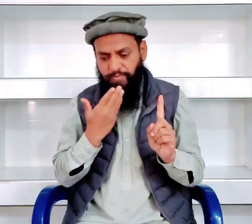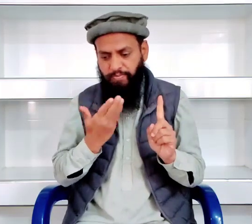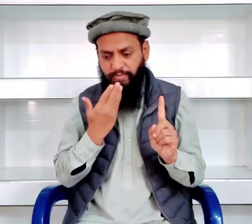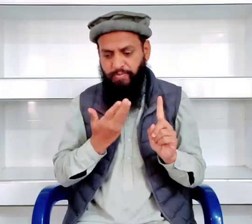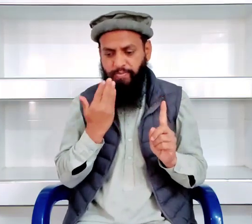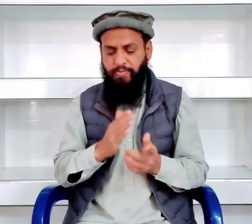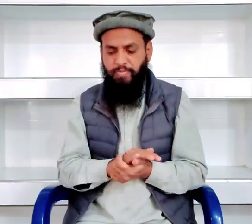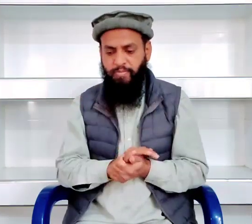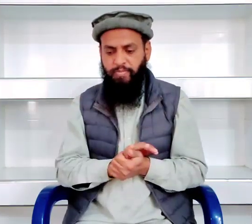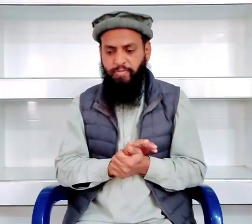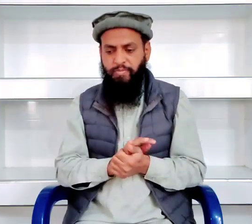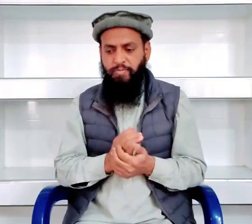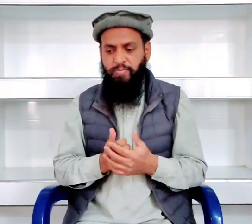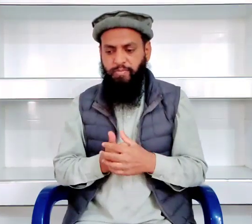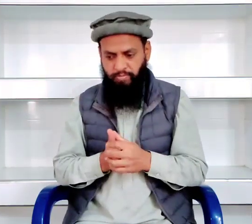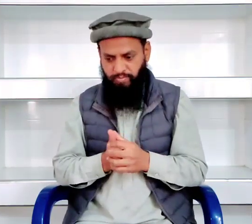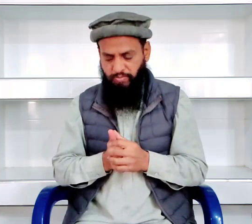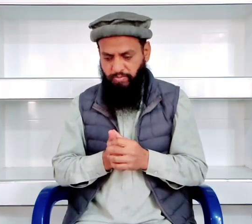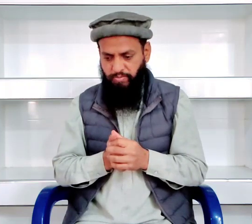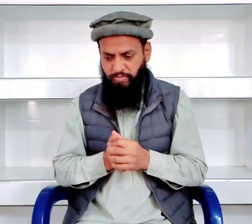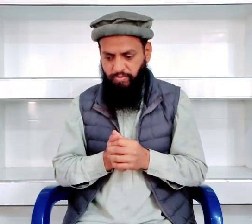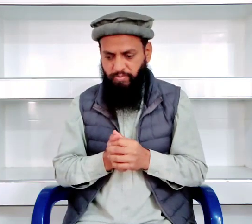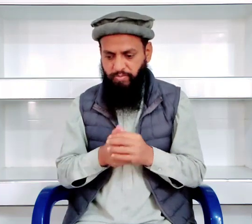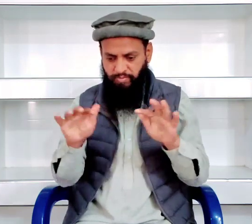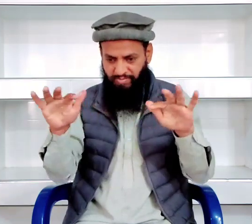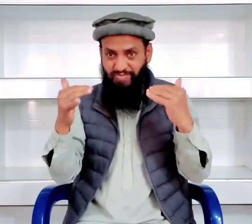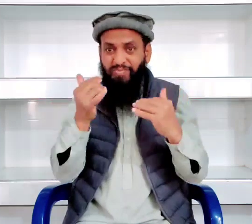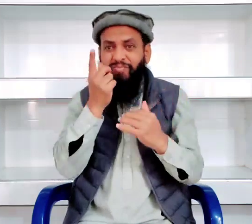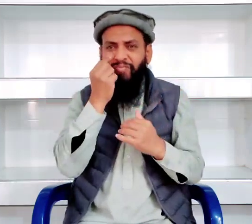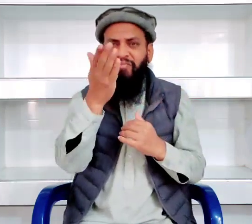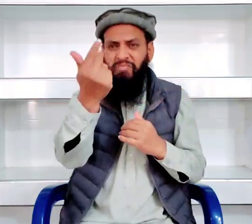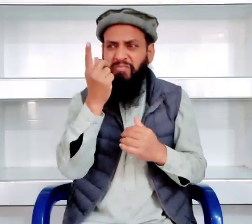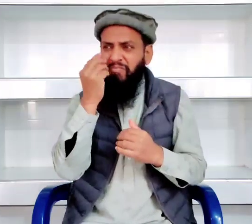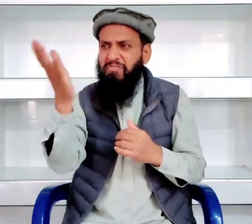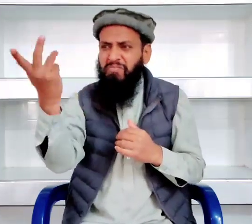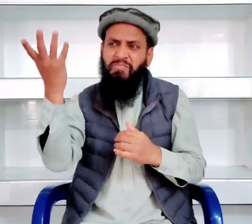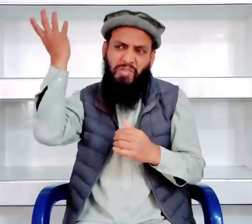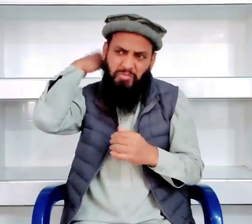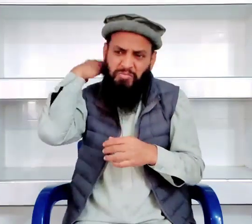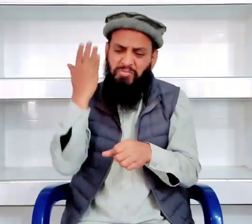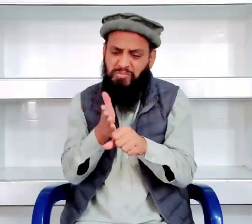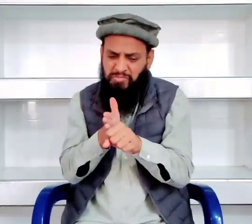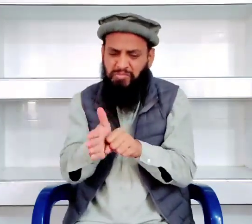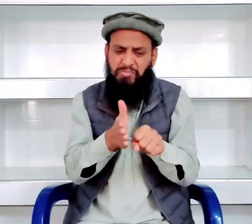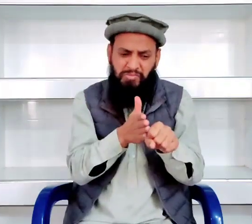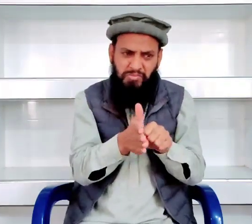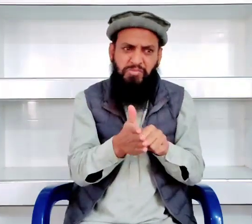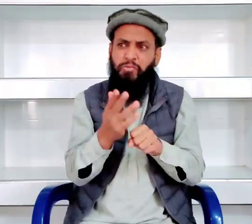ਫੀ ਬੈਅਤੈਨ ਫਹੁਵਾ ਰਿਬਾ ਕਿ ਜਿਸ ਬੰਦੇ ਨੇ ਦੋ ਬੈਅਾਂ ਕੀਤੀਆਂ ਇੱਕ ਬੈਅ ਦੇ ਅੰਦਰ